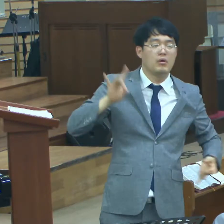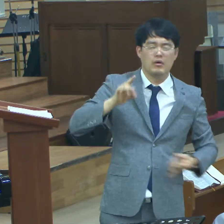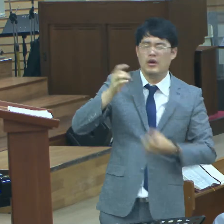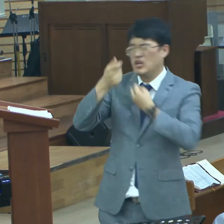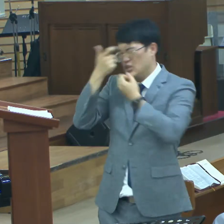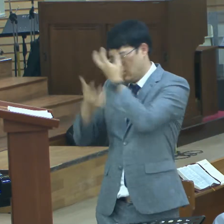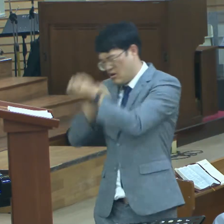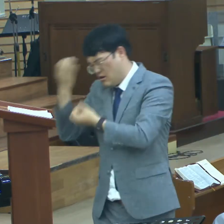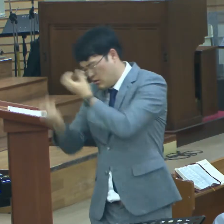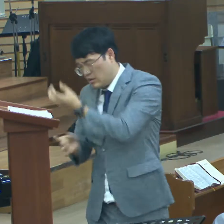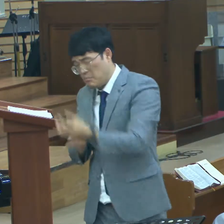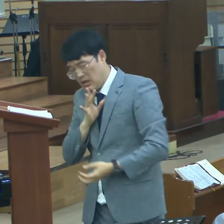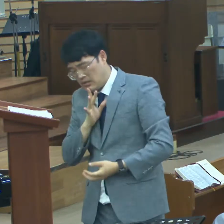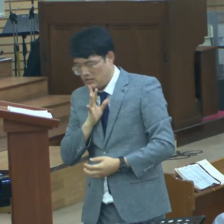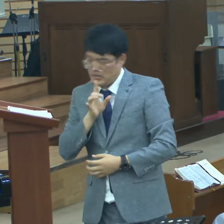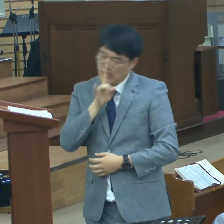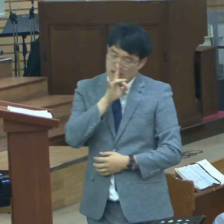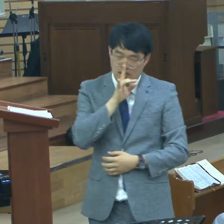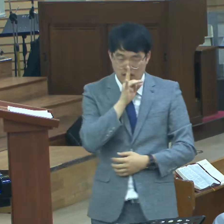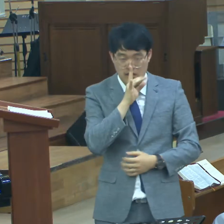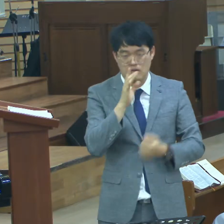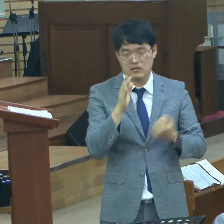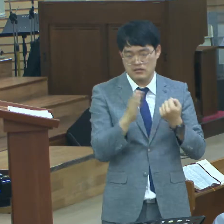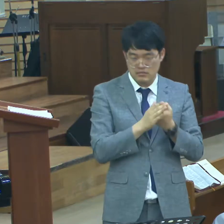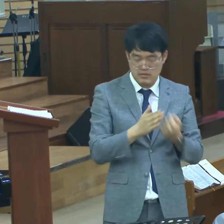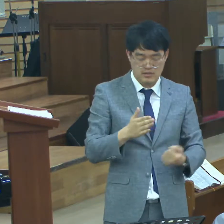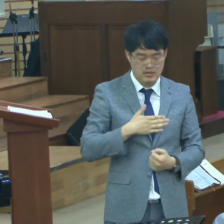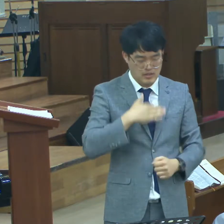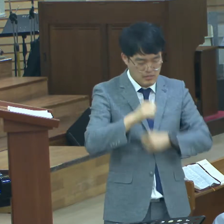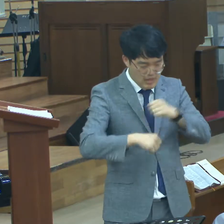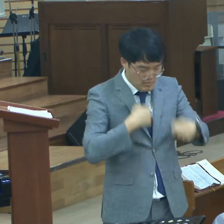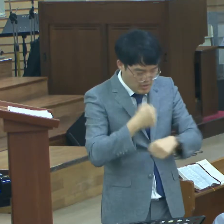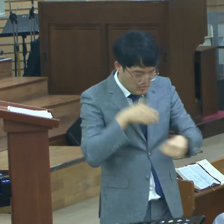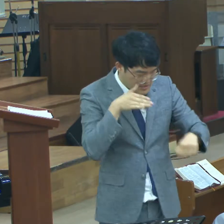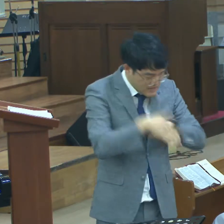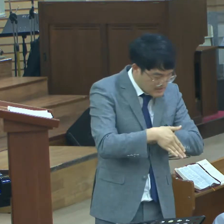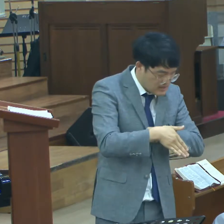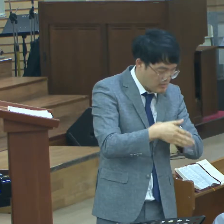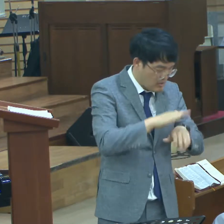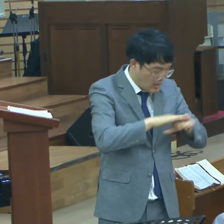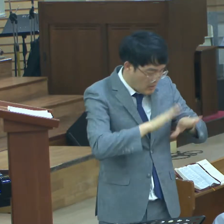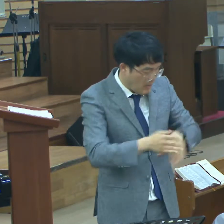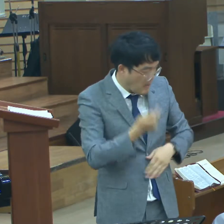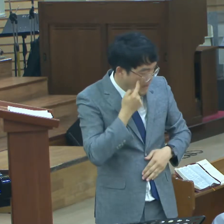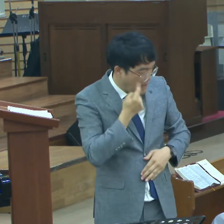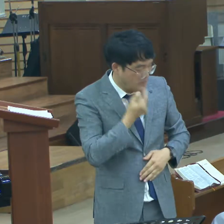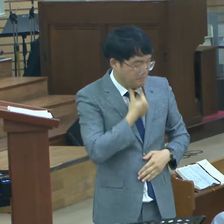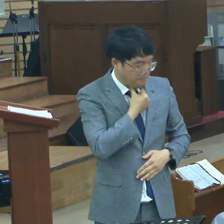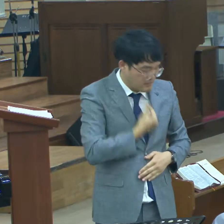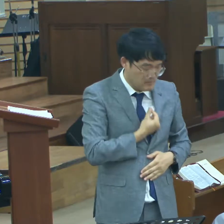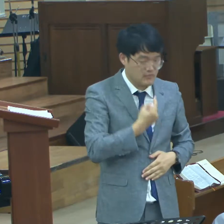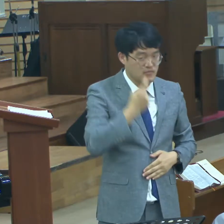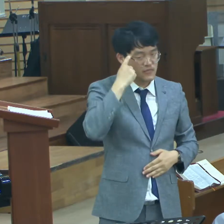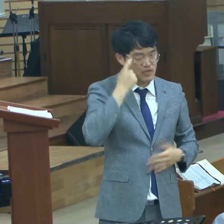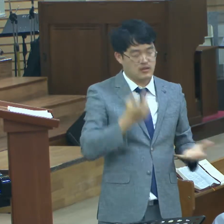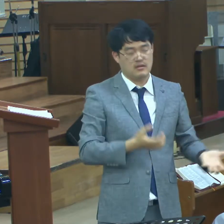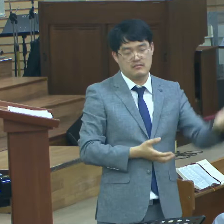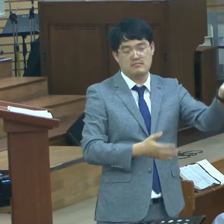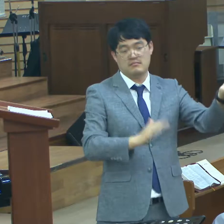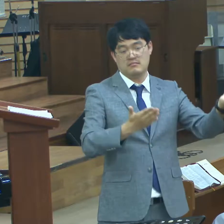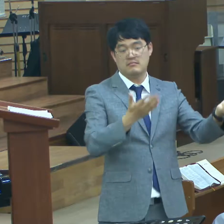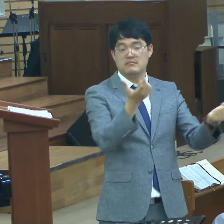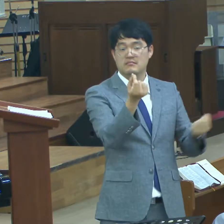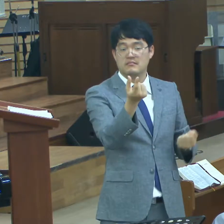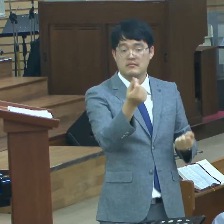이제 그런 입장을 다 큰 아들처럼 갖게 되는 거죠. 그들의 신앙은 그래서 식어져